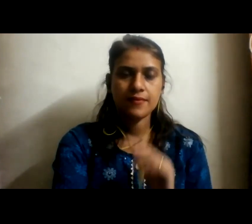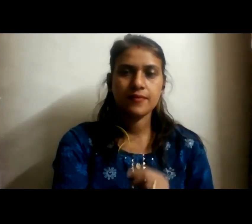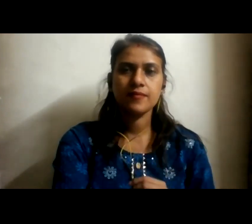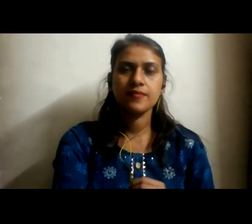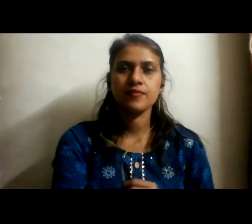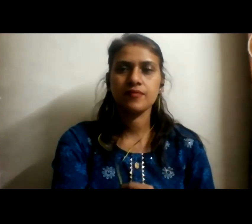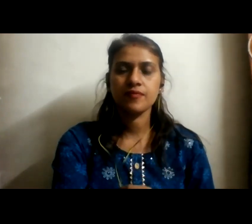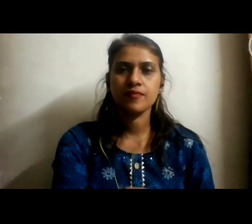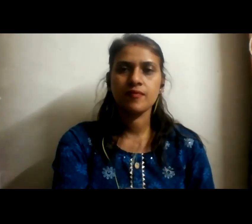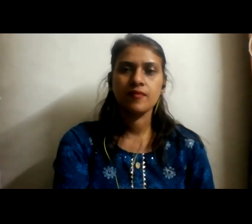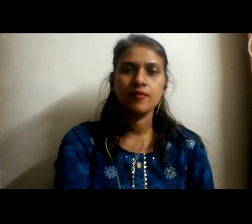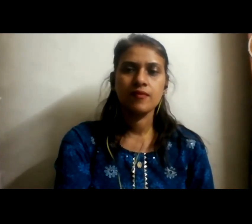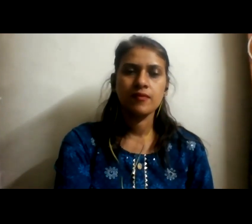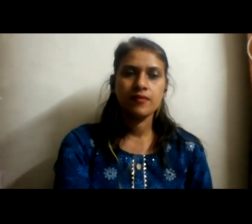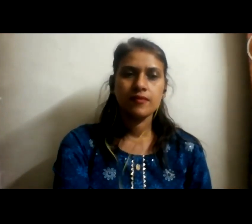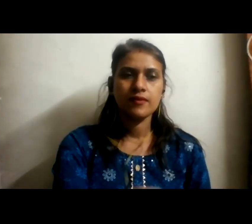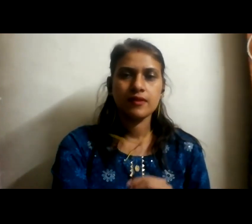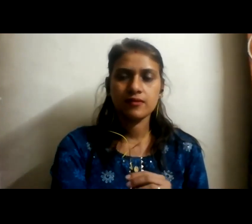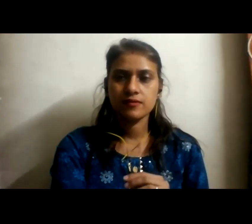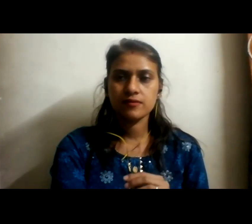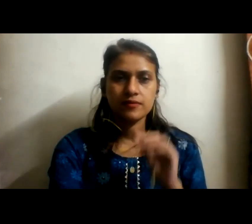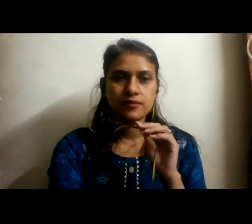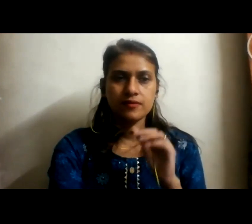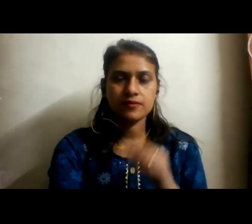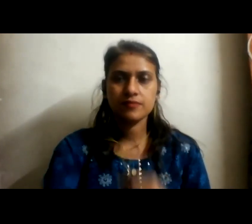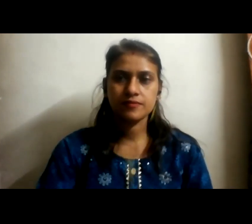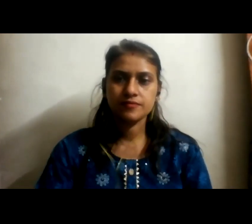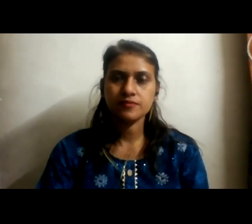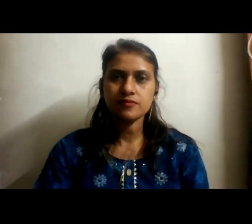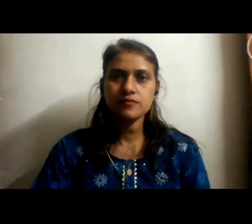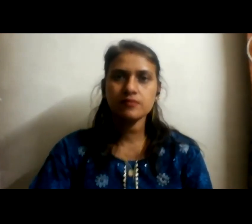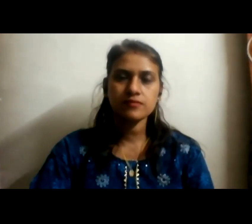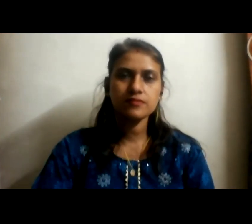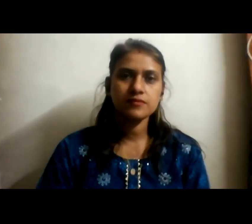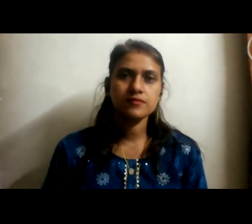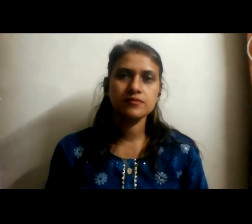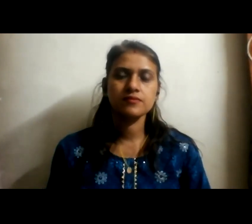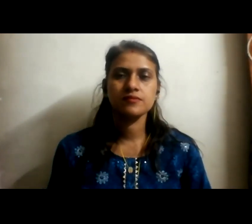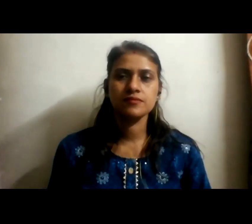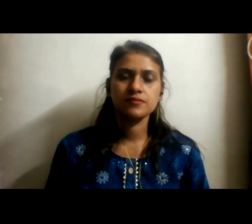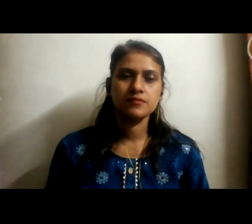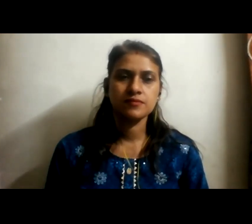Hello, am I audible? मैम आपकी आवाज कट रही है.